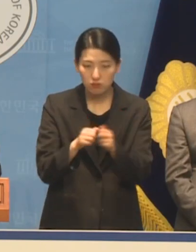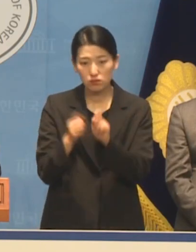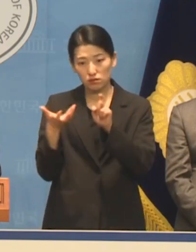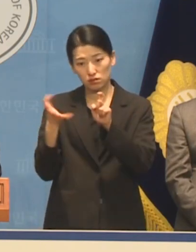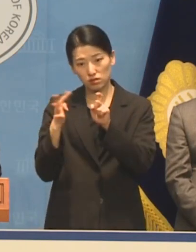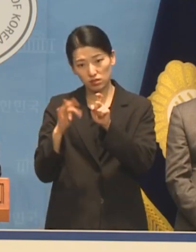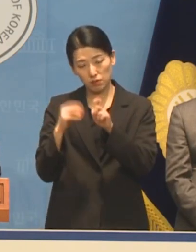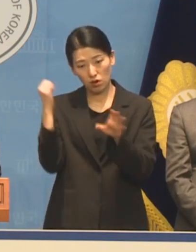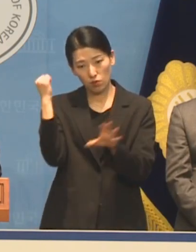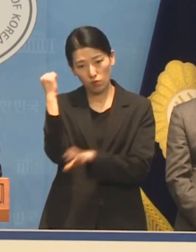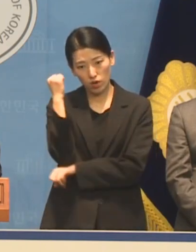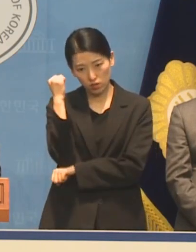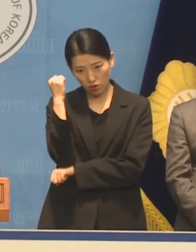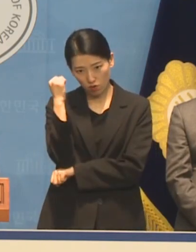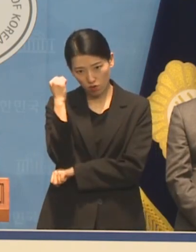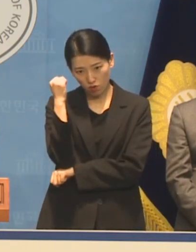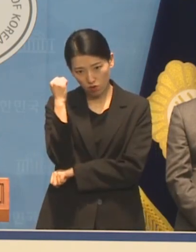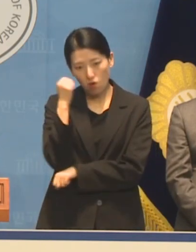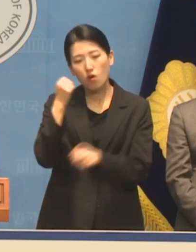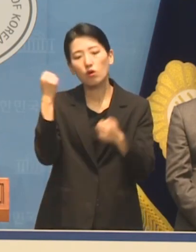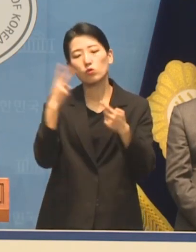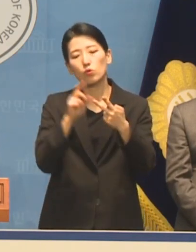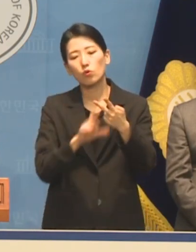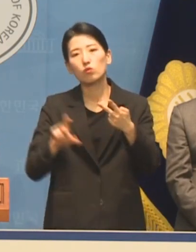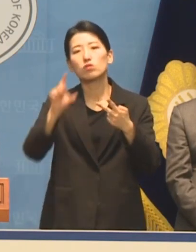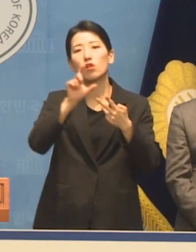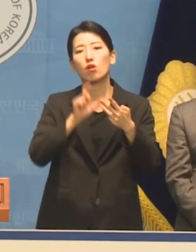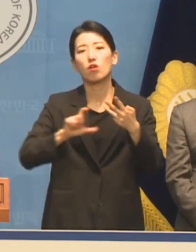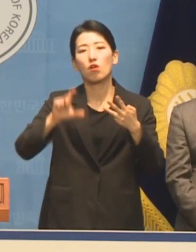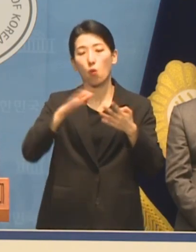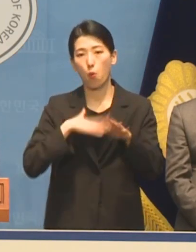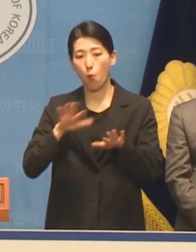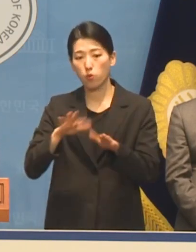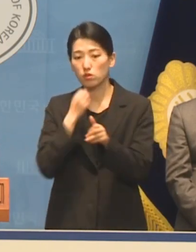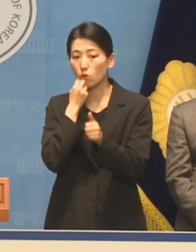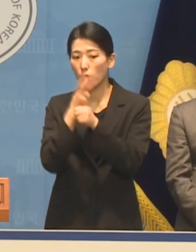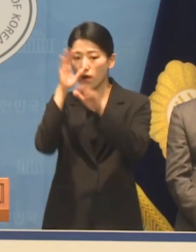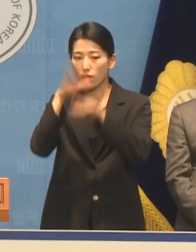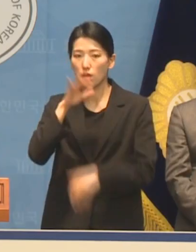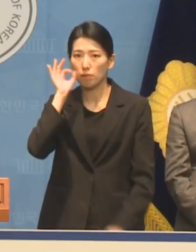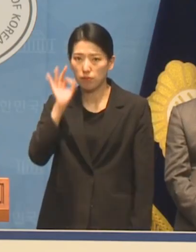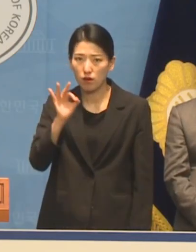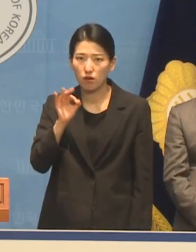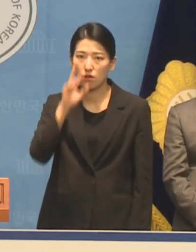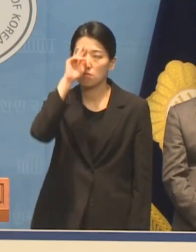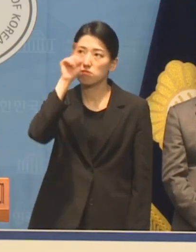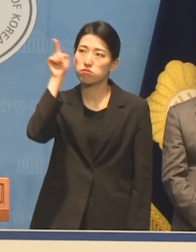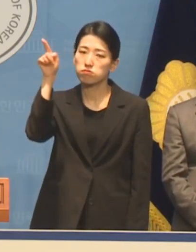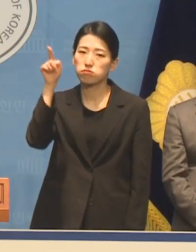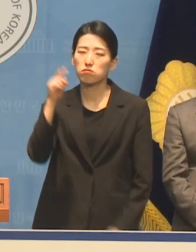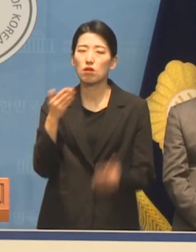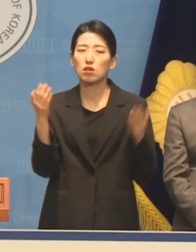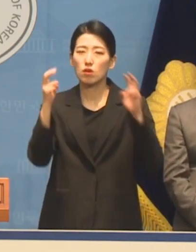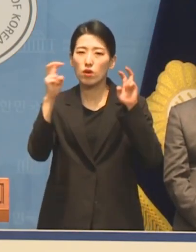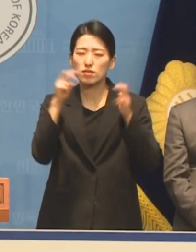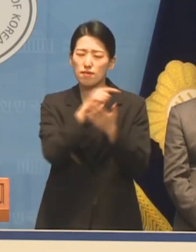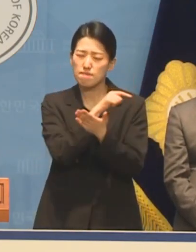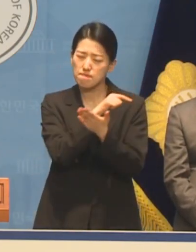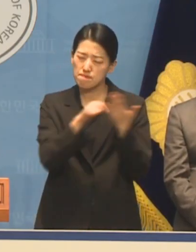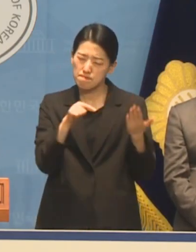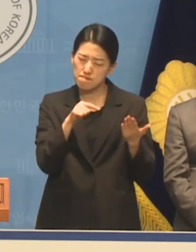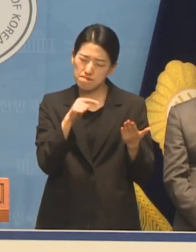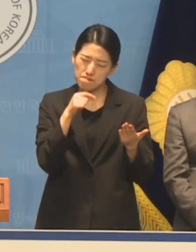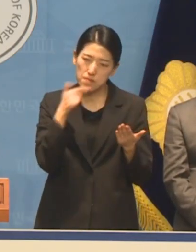아니라 오늘 접수하는 이 고발장을 토대로 박영우 회장 일가에 대한 배임 횡령 혐의에 대해